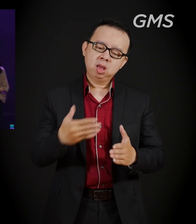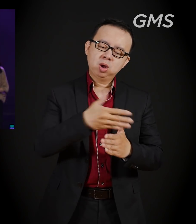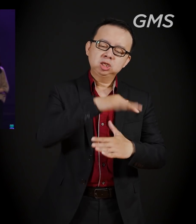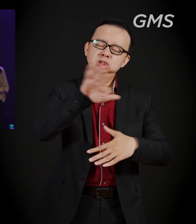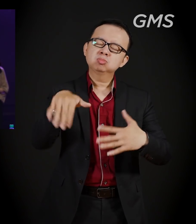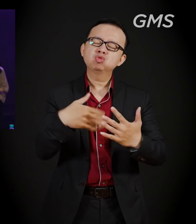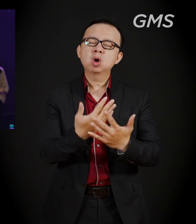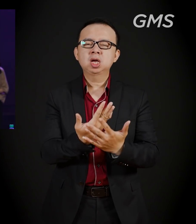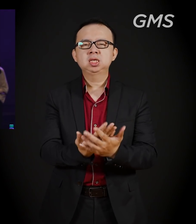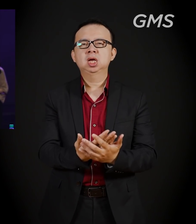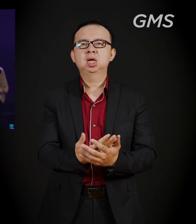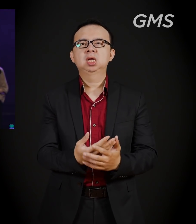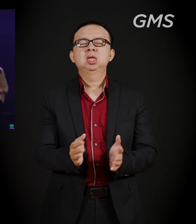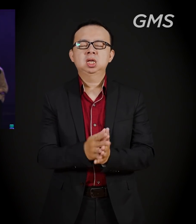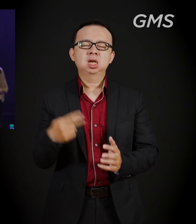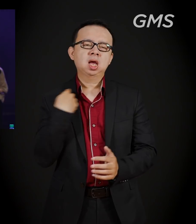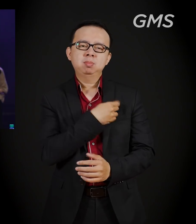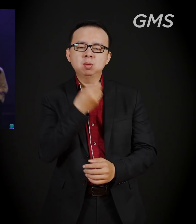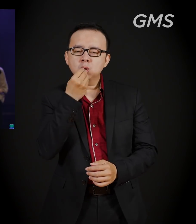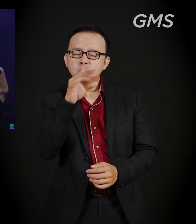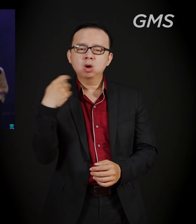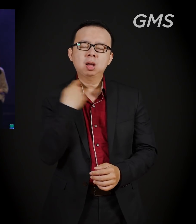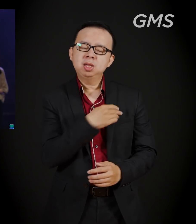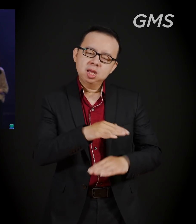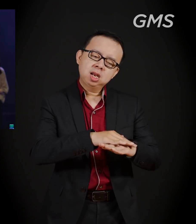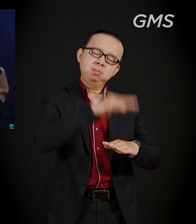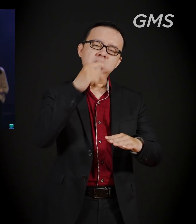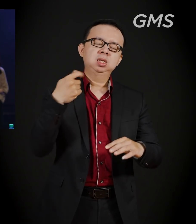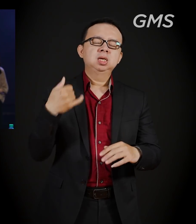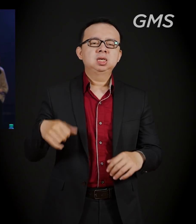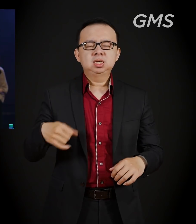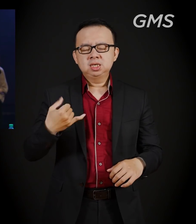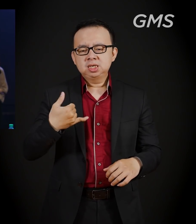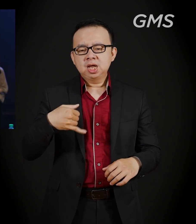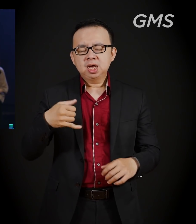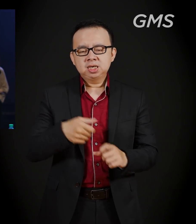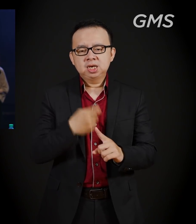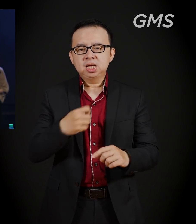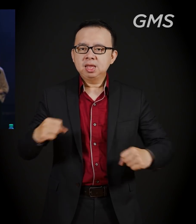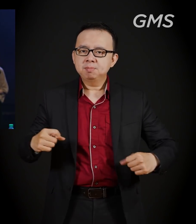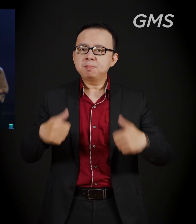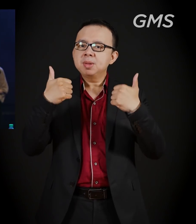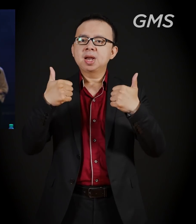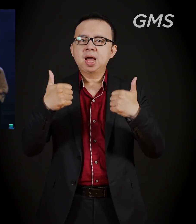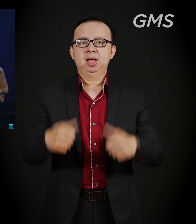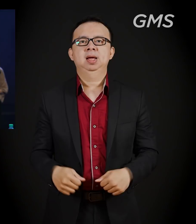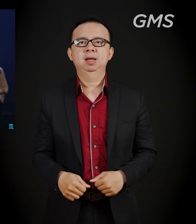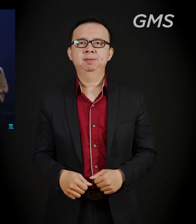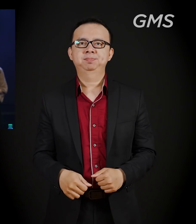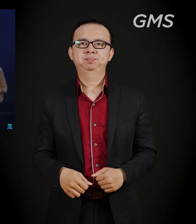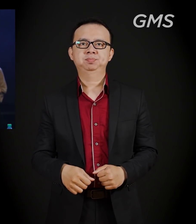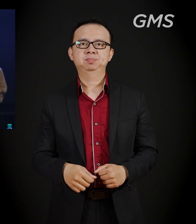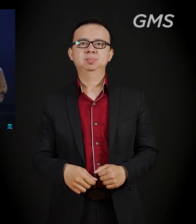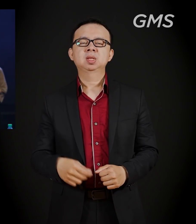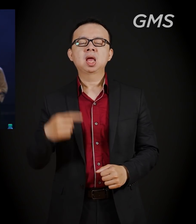segalanya. Sehingga kami dapat berkata, kami lebih daripada orang-orang yang menang. Karena Yesus yang mengasihi kami. Saat indah dalam ibadah